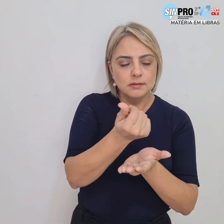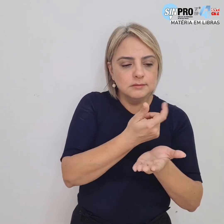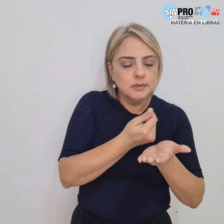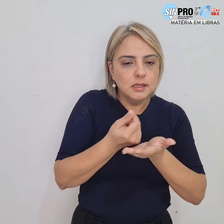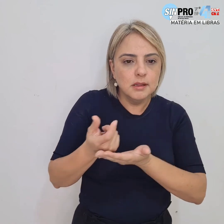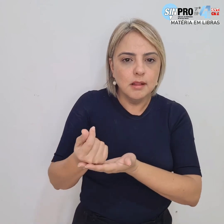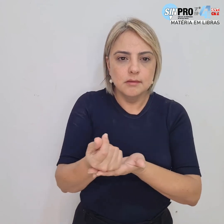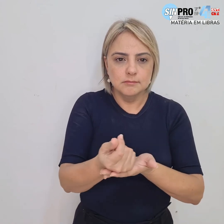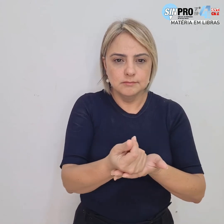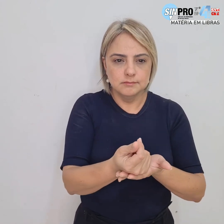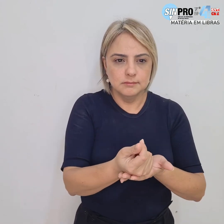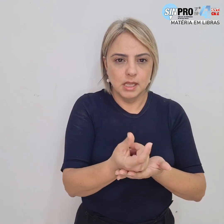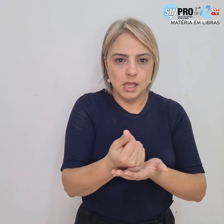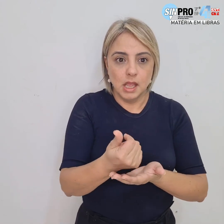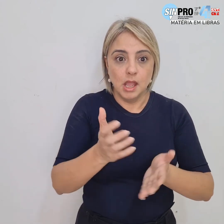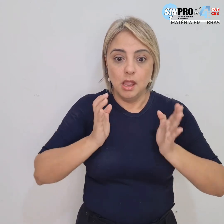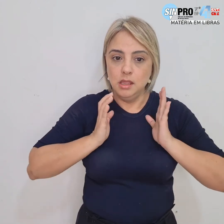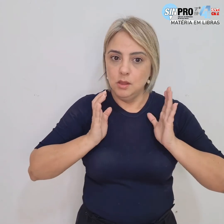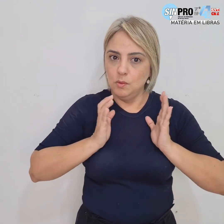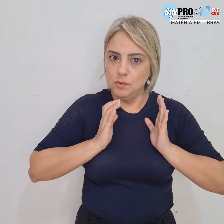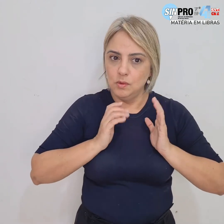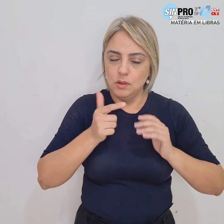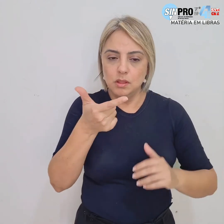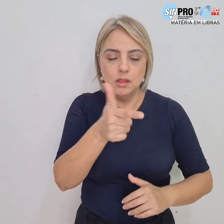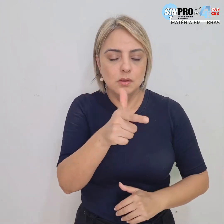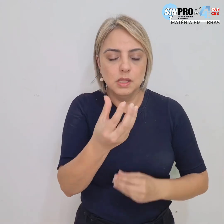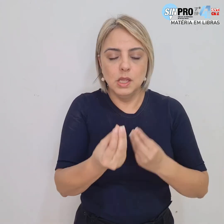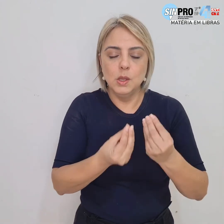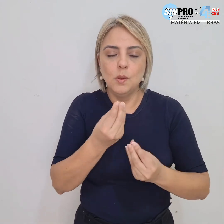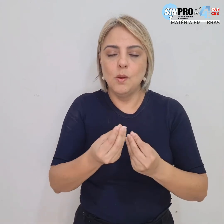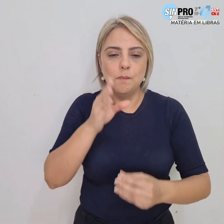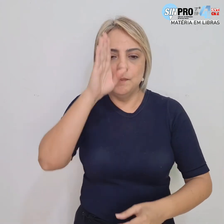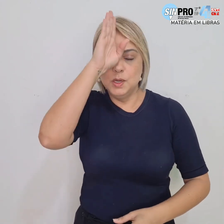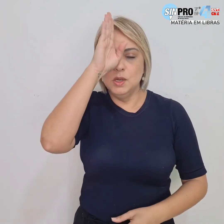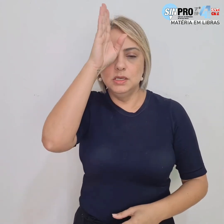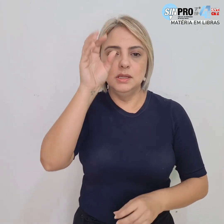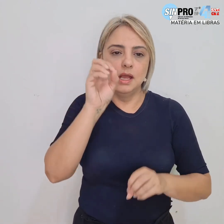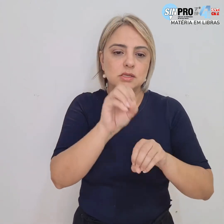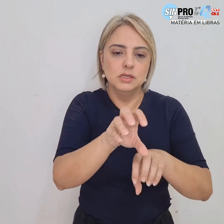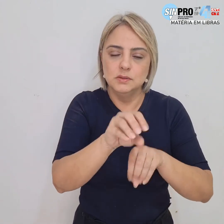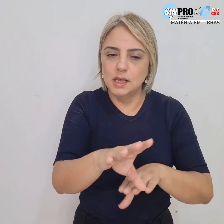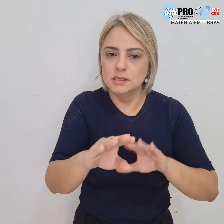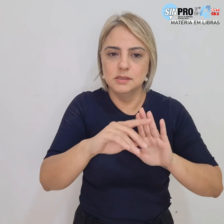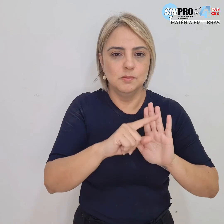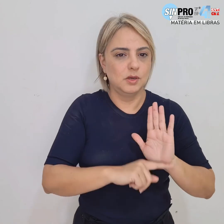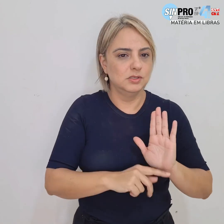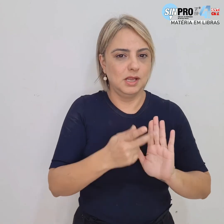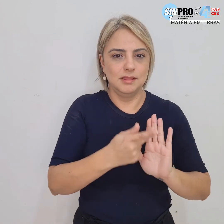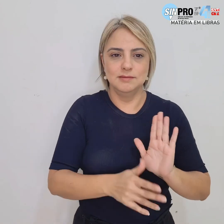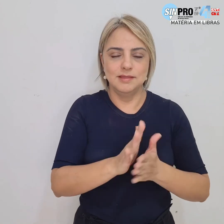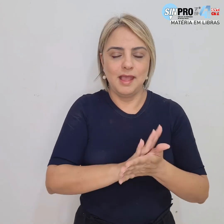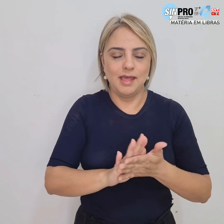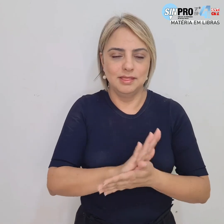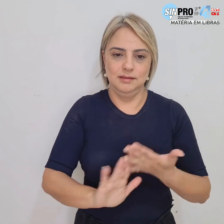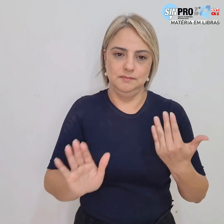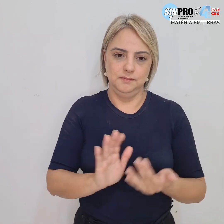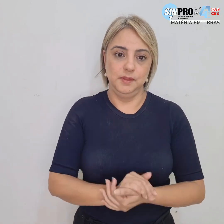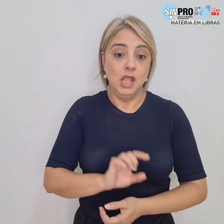bolsa que não têm como prioridade projetos educacionais e sim atender